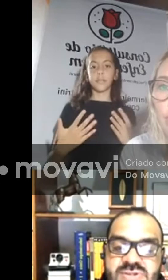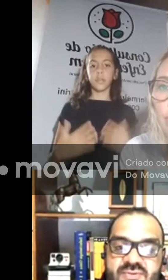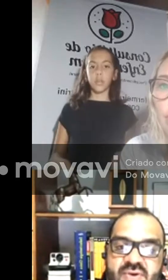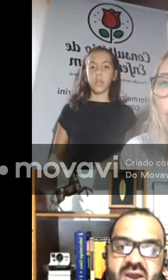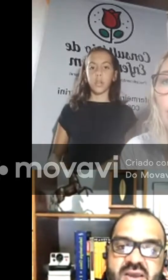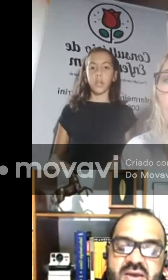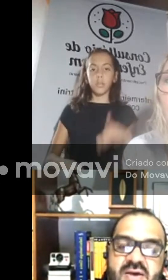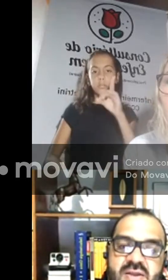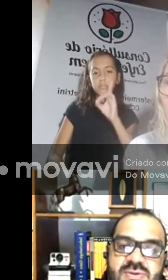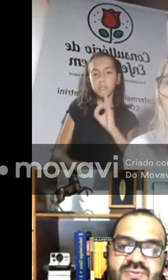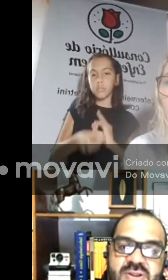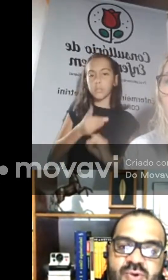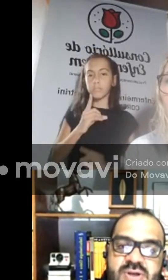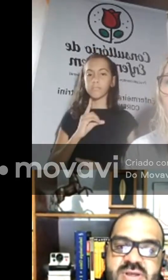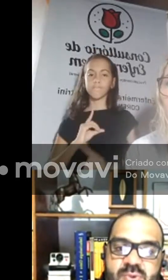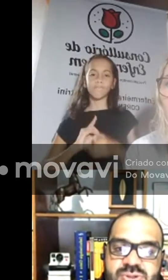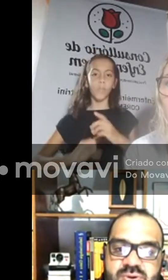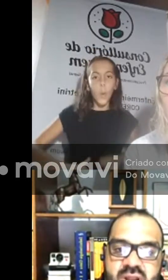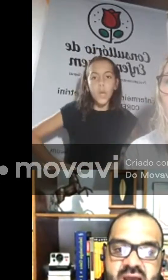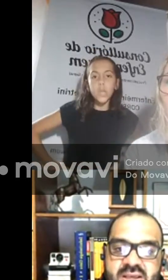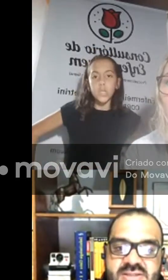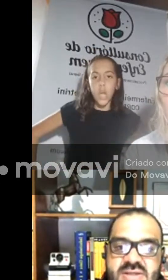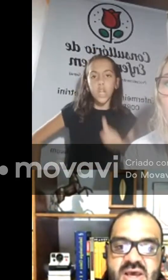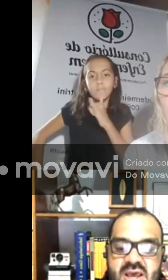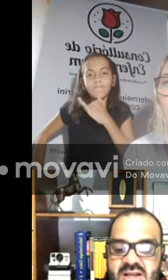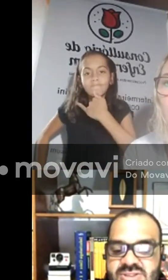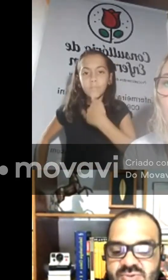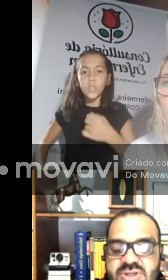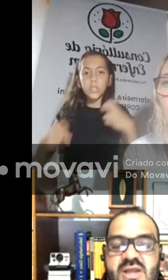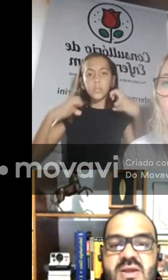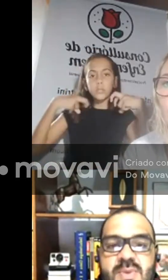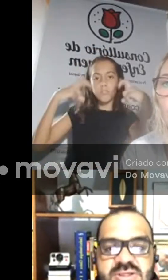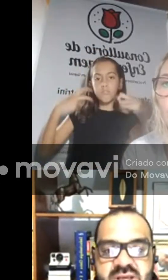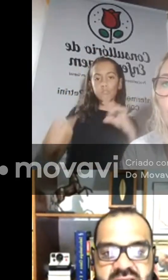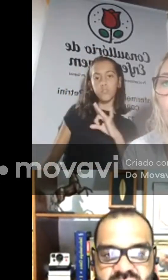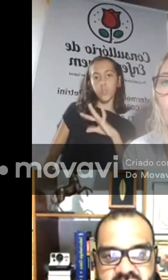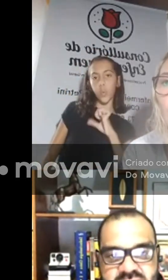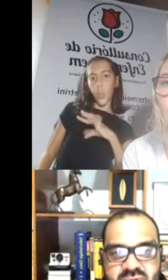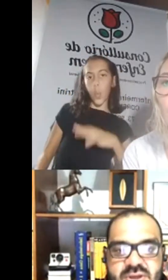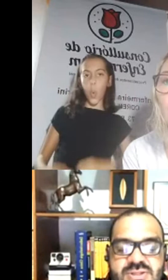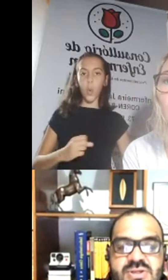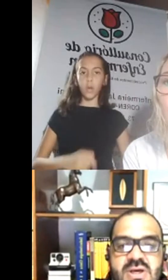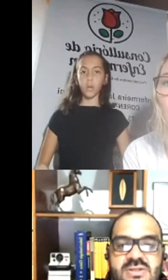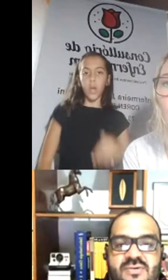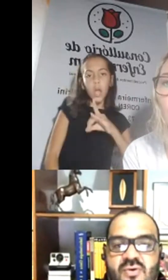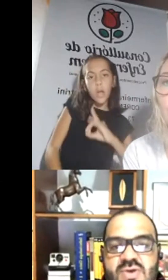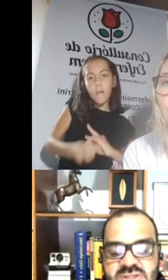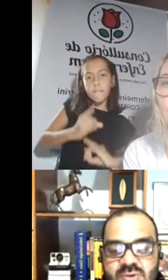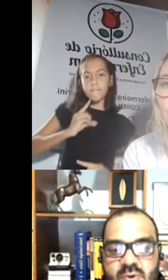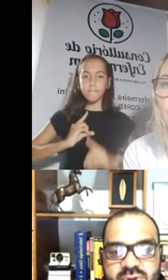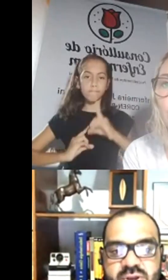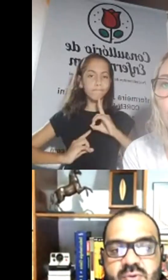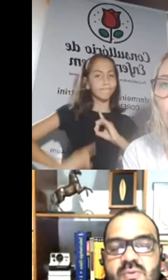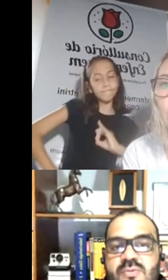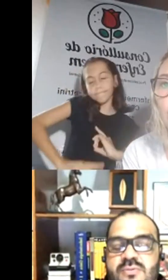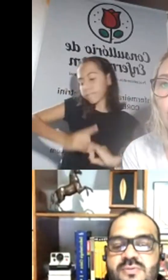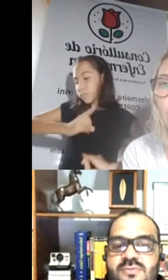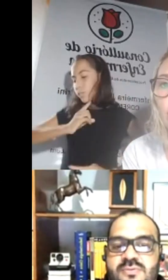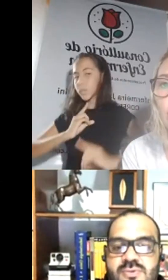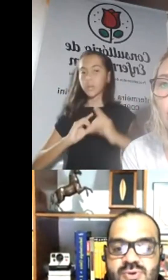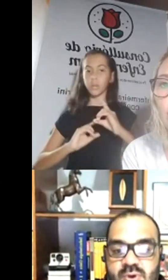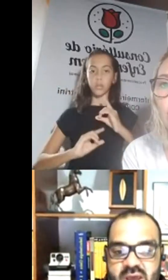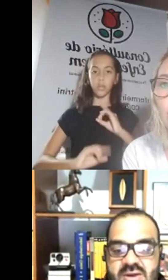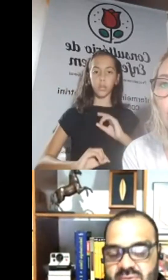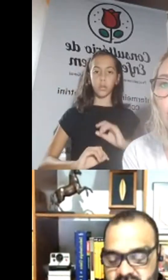Então, fatores emocionais, elas estão diretamente relacionadas com isso. Estava conversando ontem com